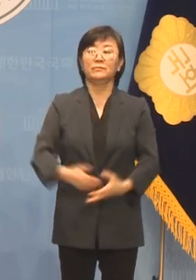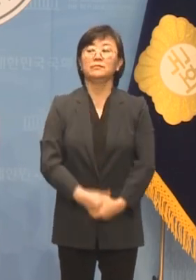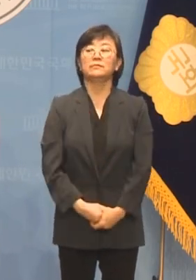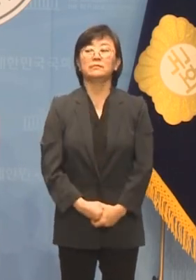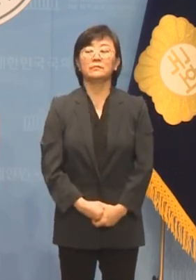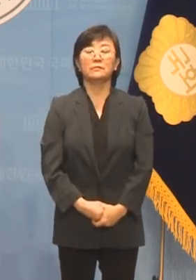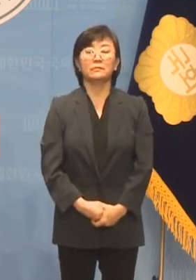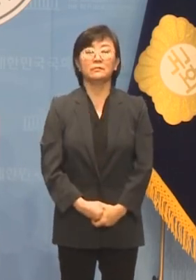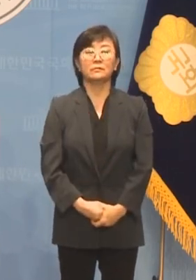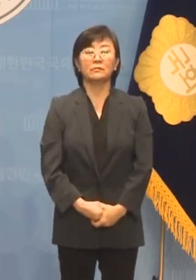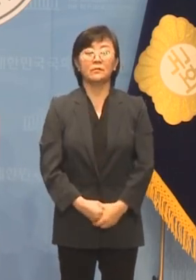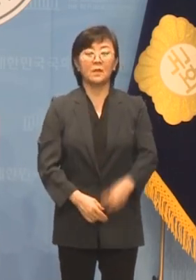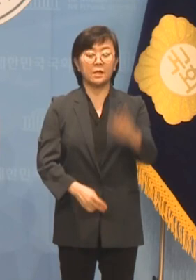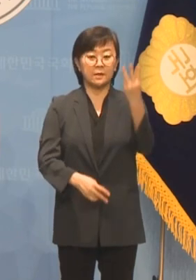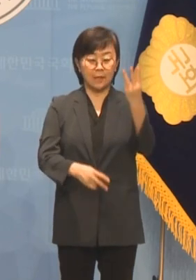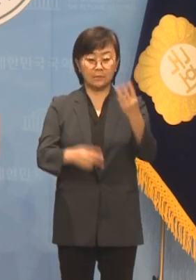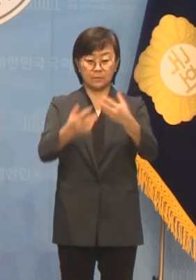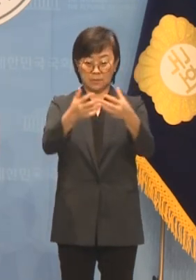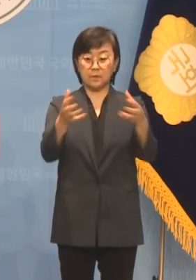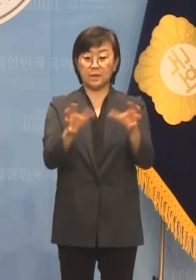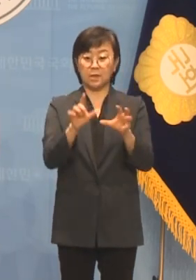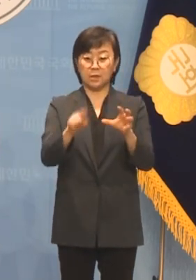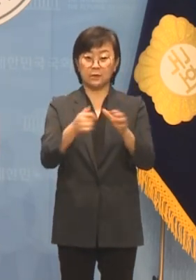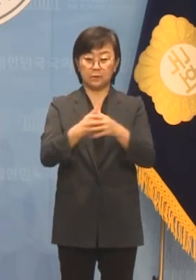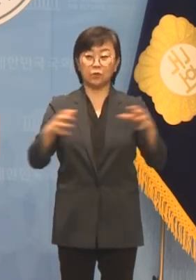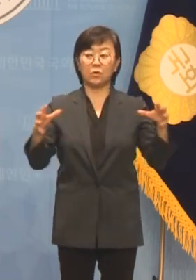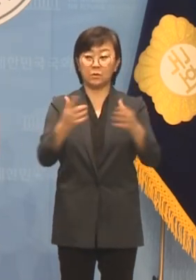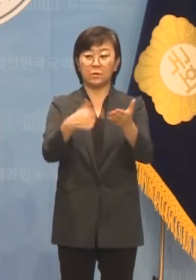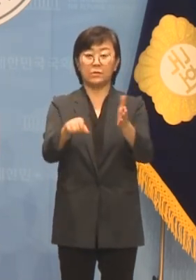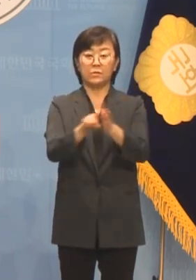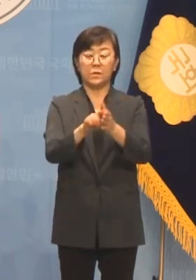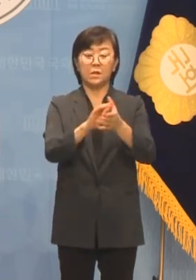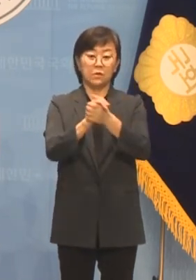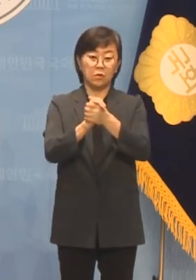하겠습니다. 제3지대 대통합을 위한